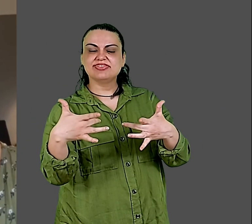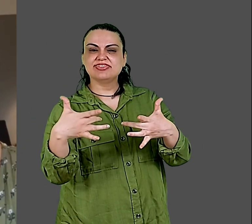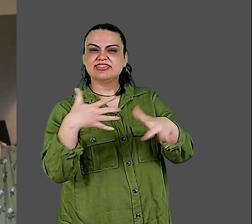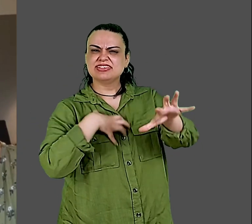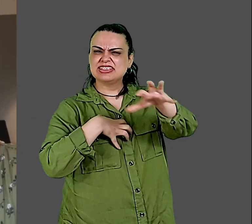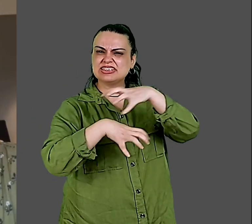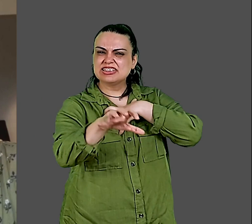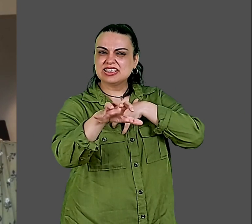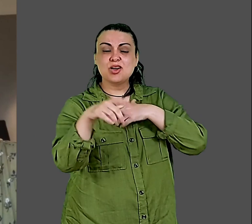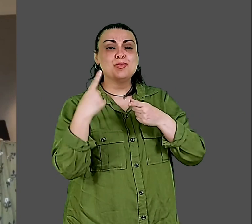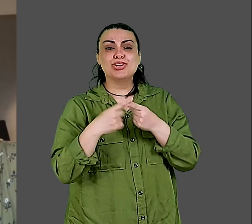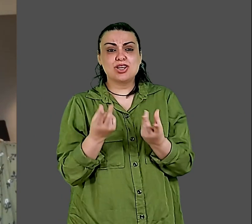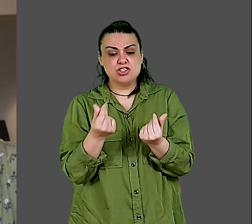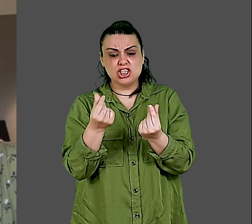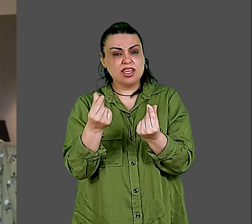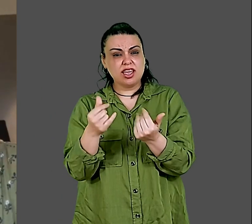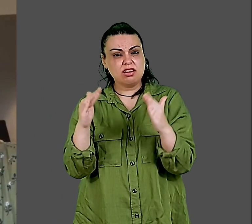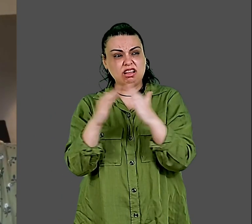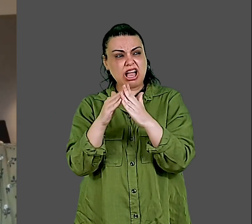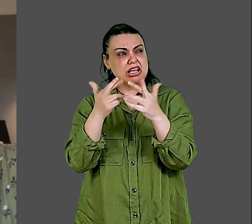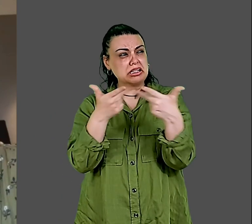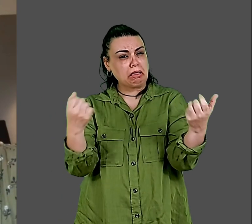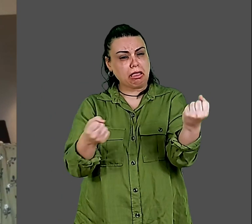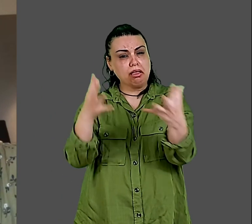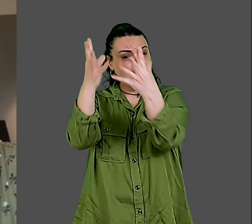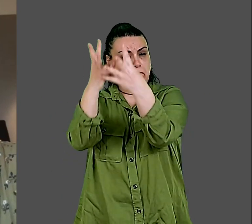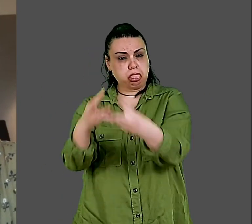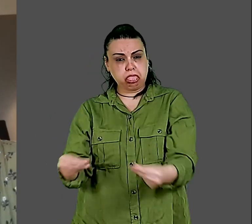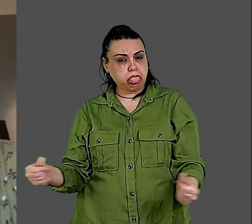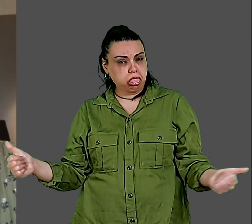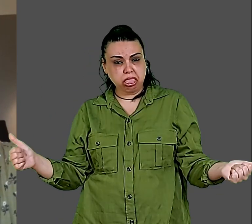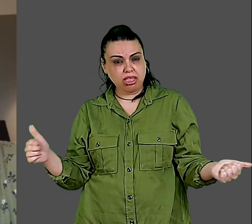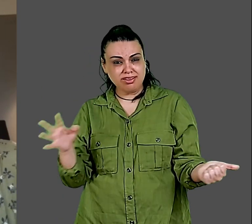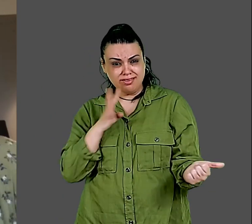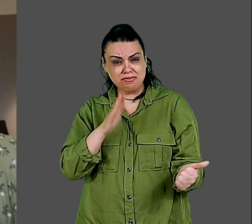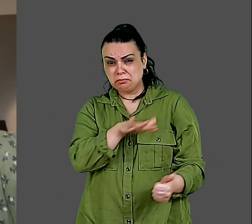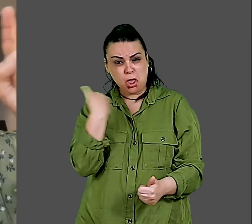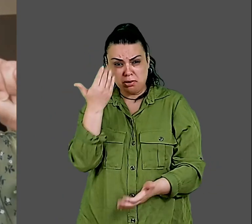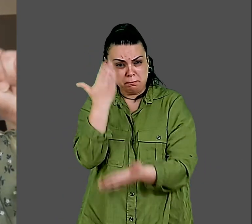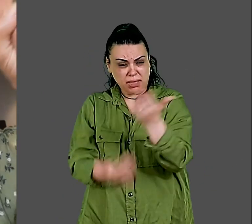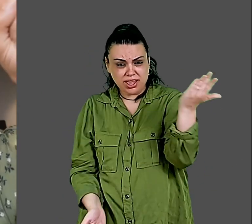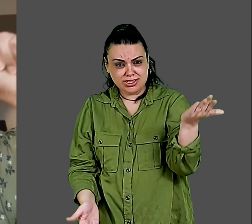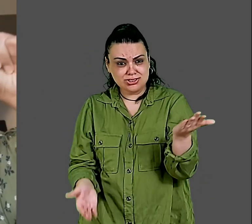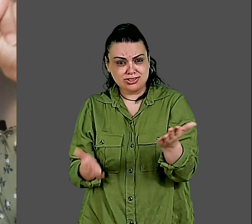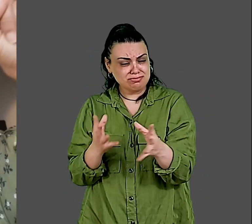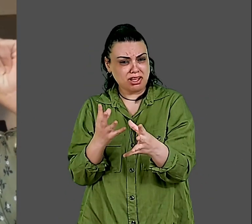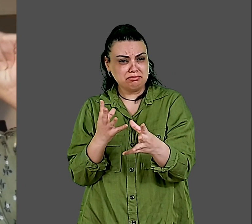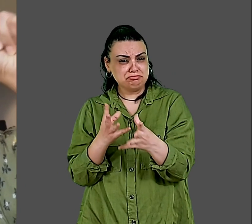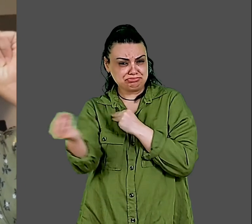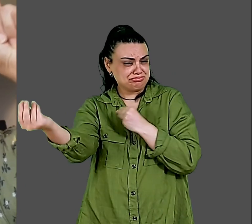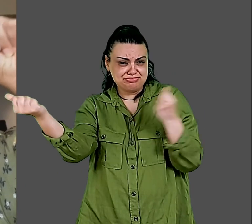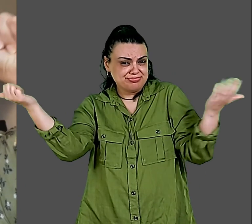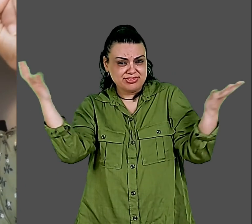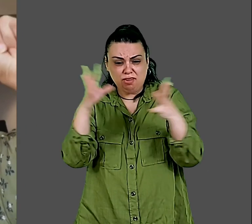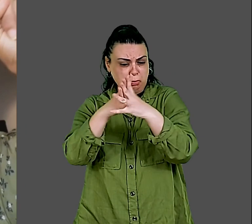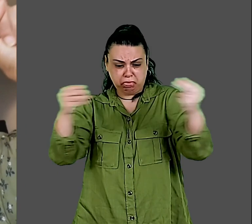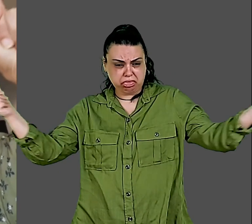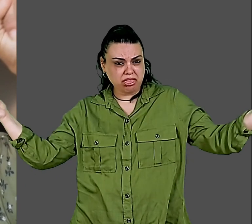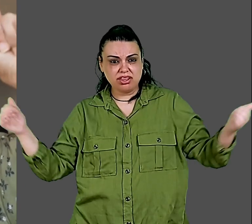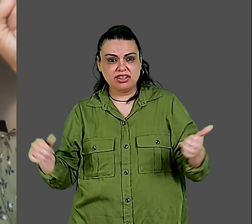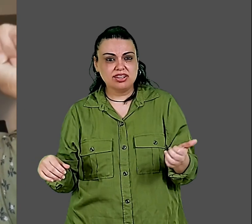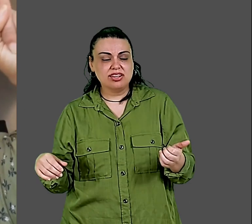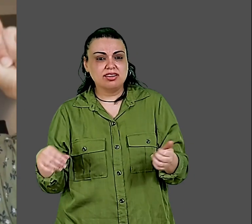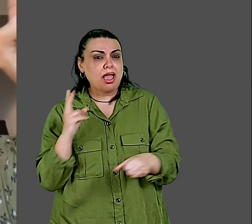traça corrói e o restante disso é passageiro. Mas a utilidade daquilo que eu fiz, como disse Malaquias, vai estar no livro das